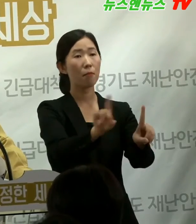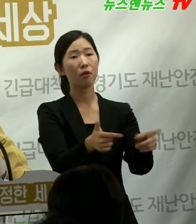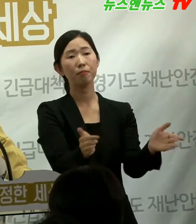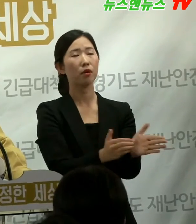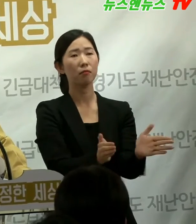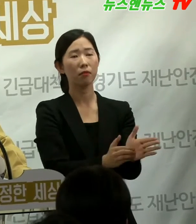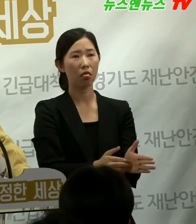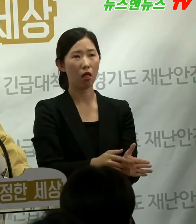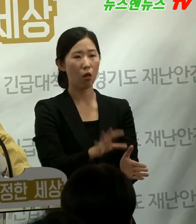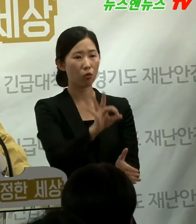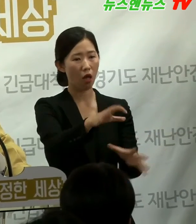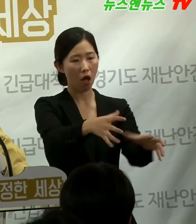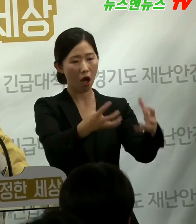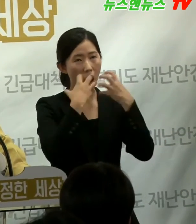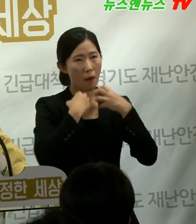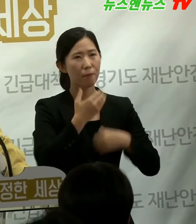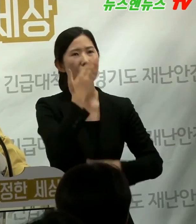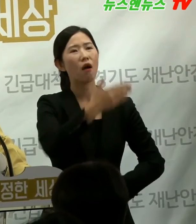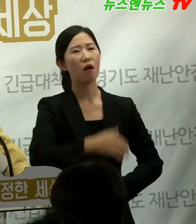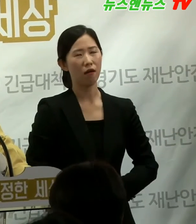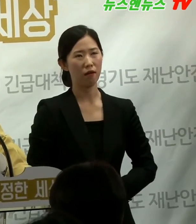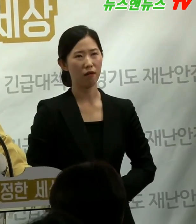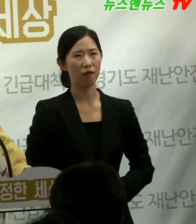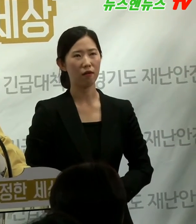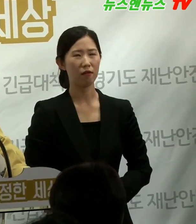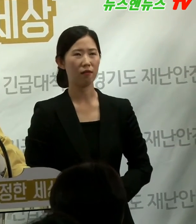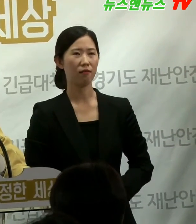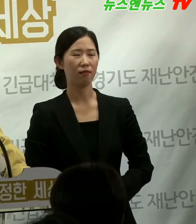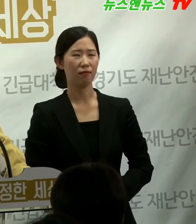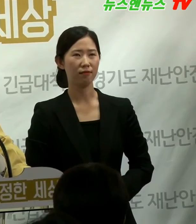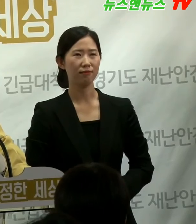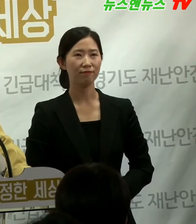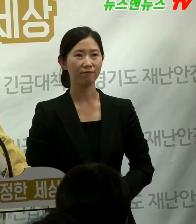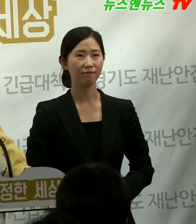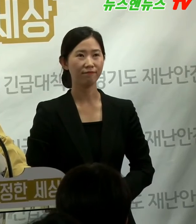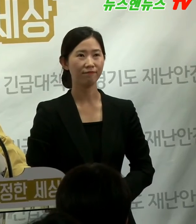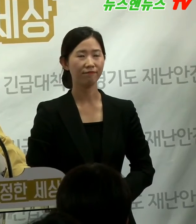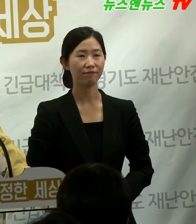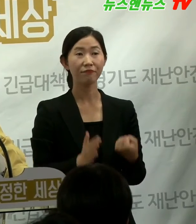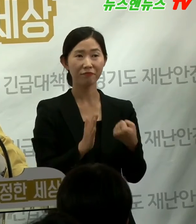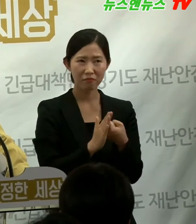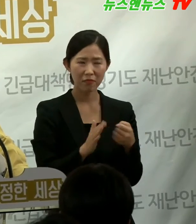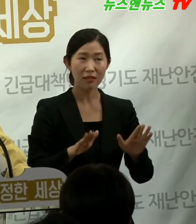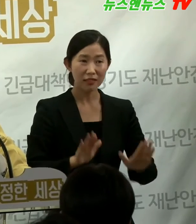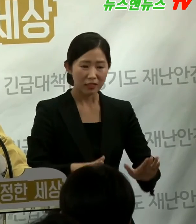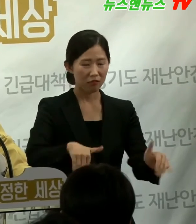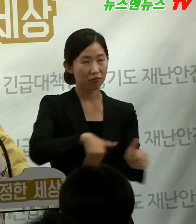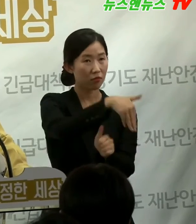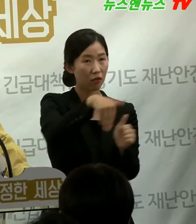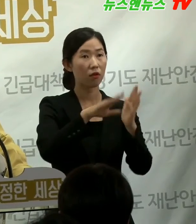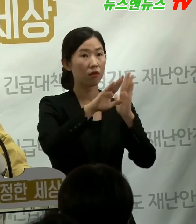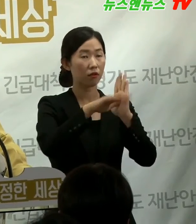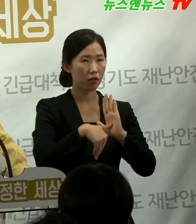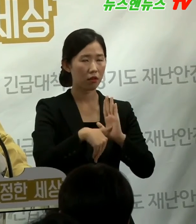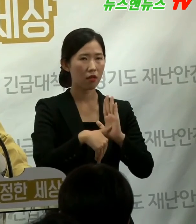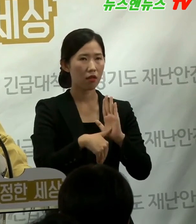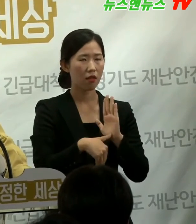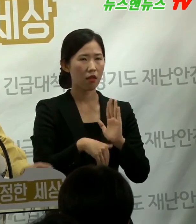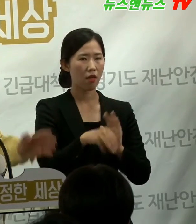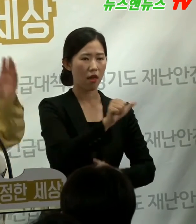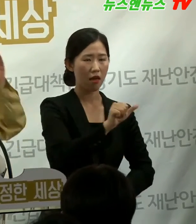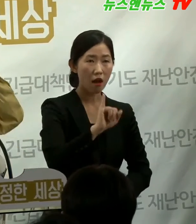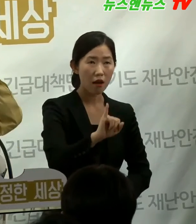이러면은 판이 유지가 안 됩니다. 깨져버리죠. 그렇기 때문에 이럴 때는 인공지능